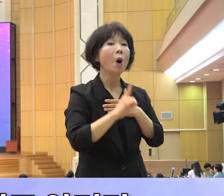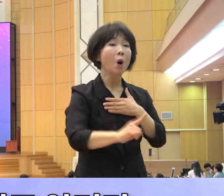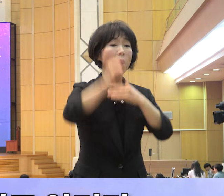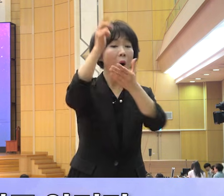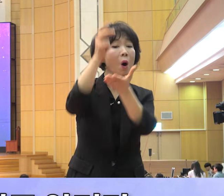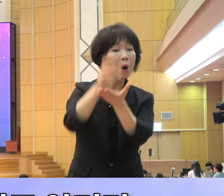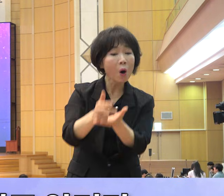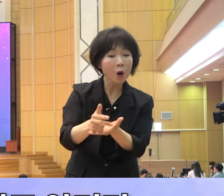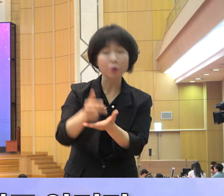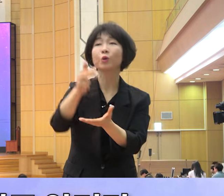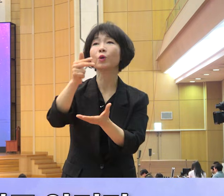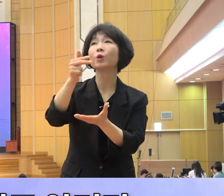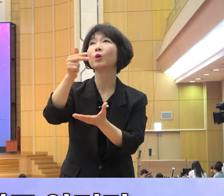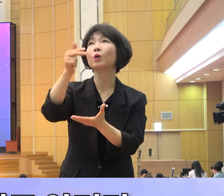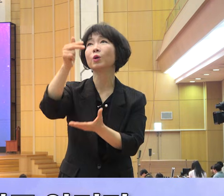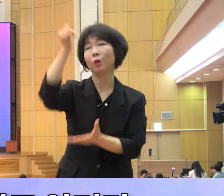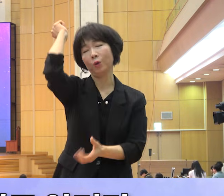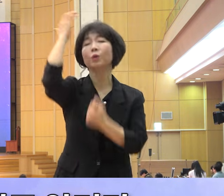오